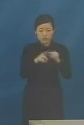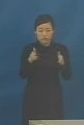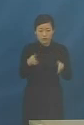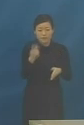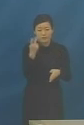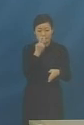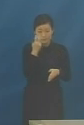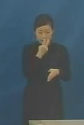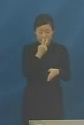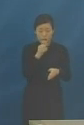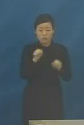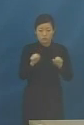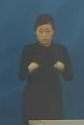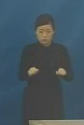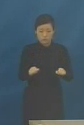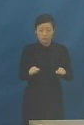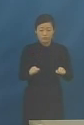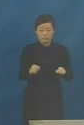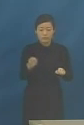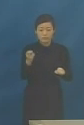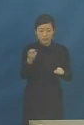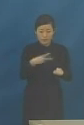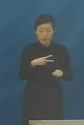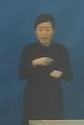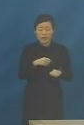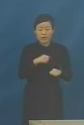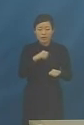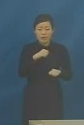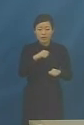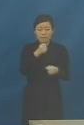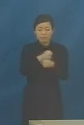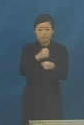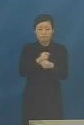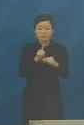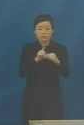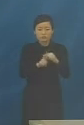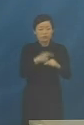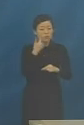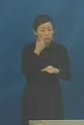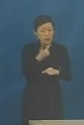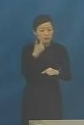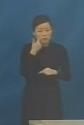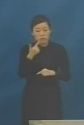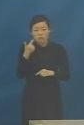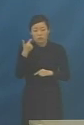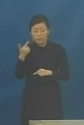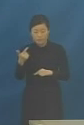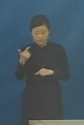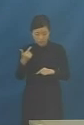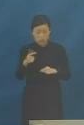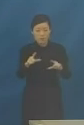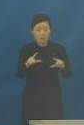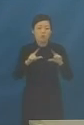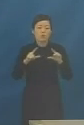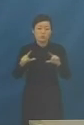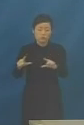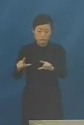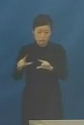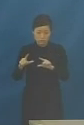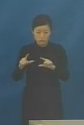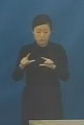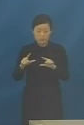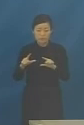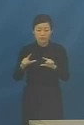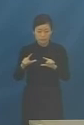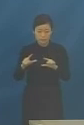あの出来上がった後あるいはできあの施工中の6ヶ月毎報告をしていただくまた一定の